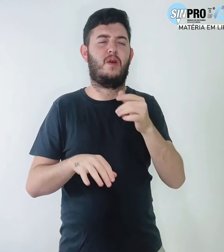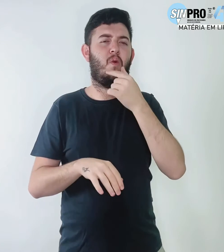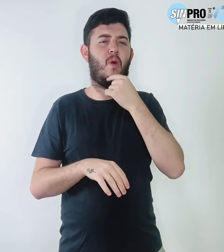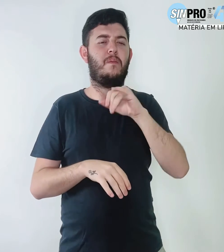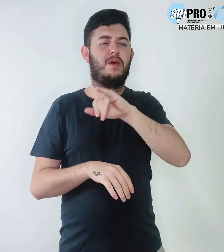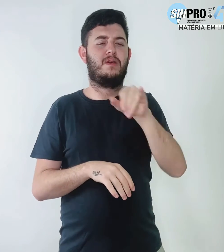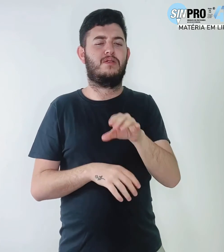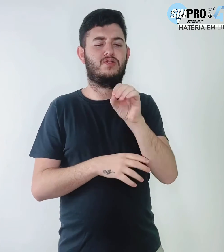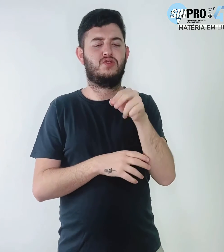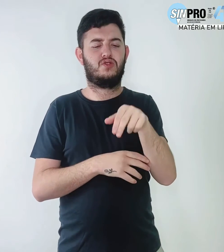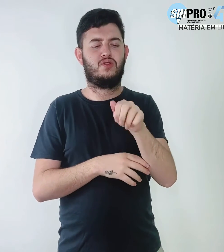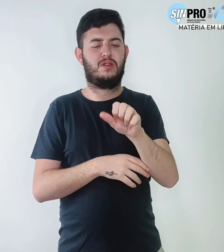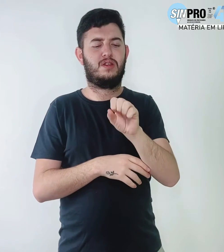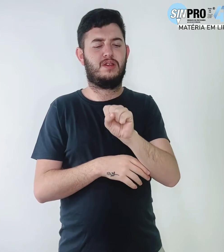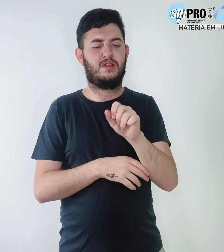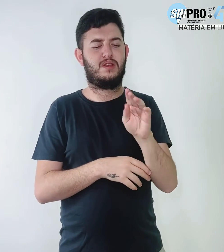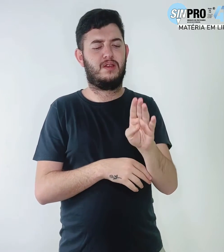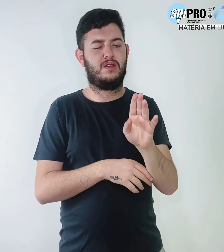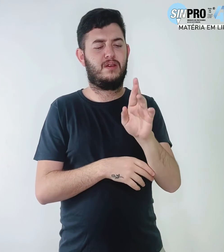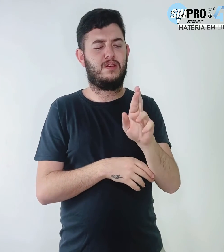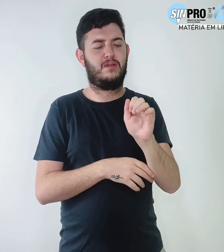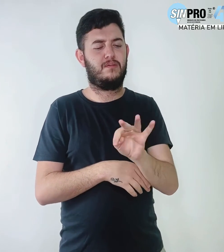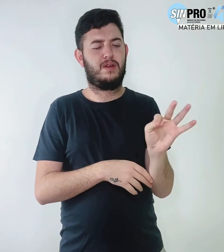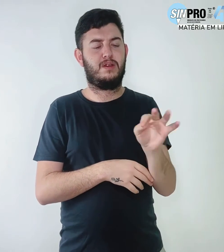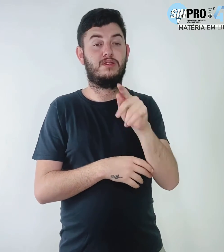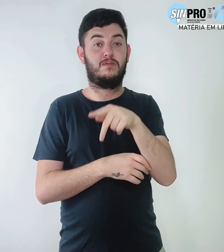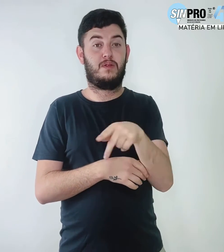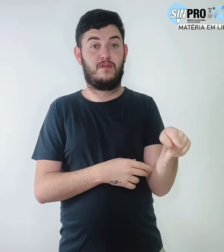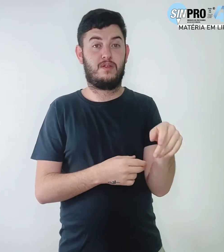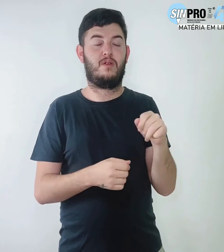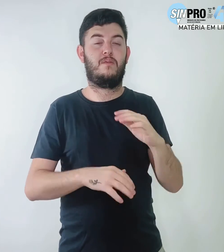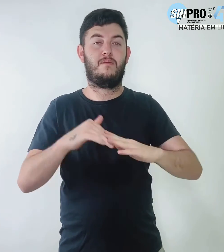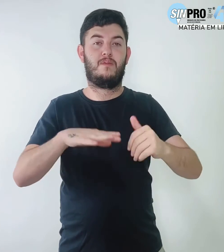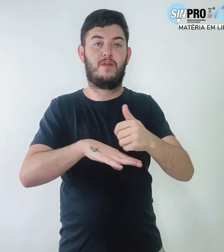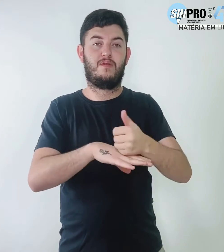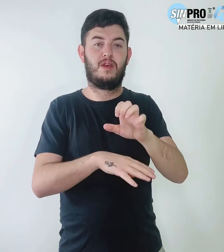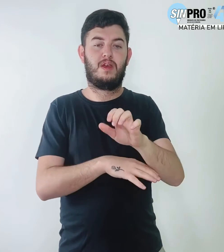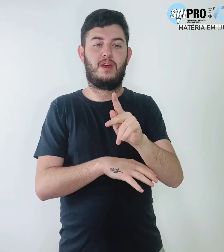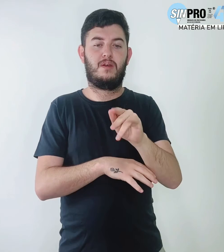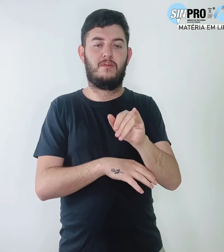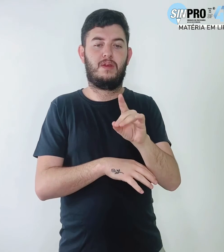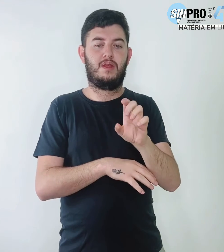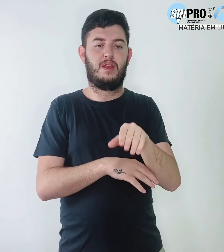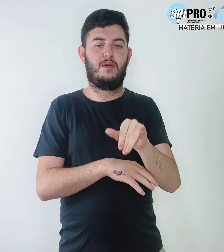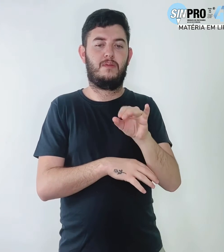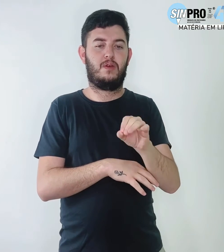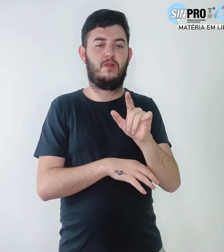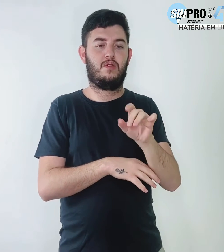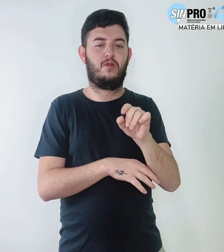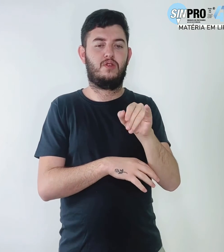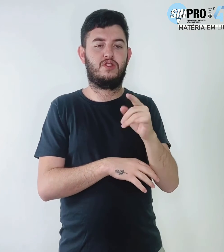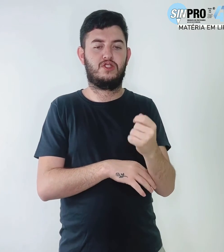Jonas Brant, professor, epidemiologista e coordenador da